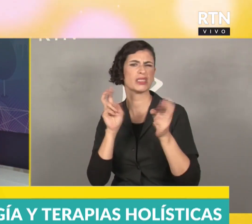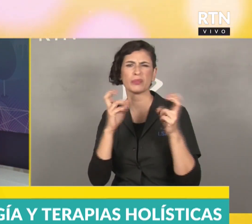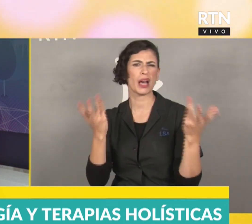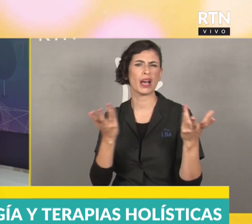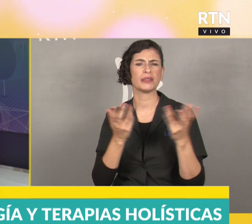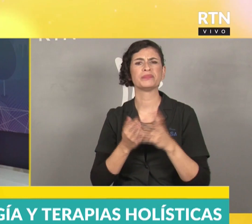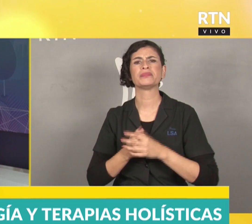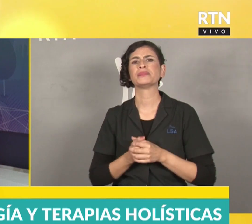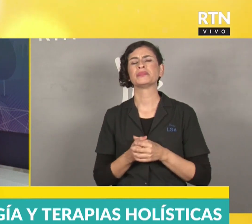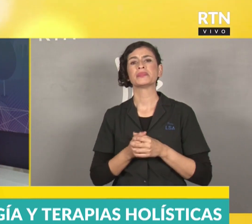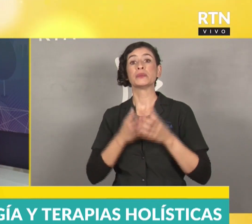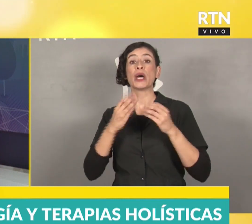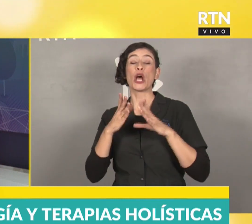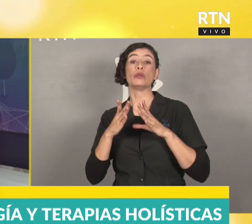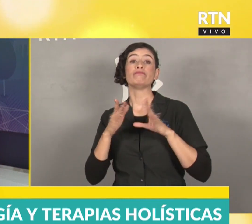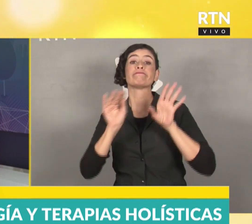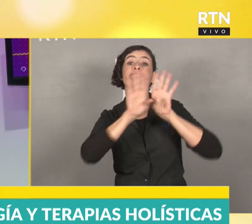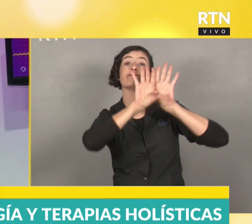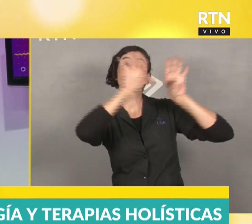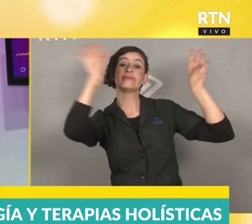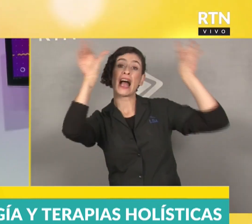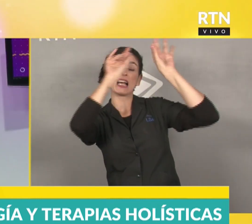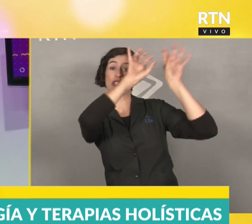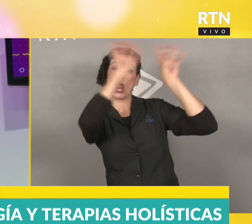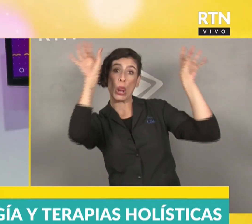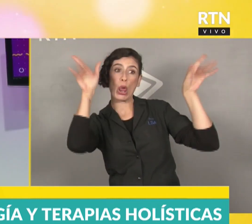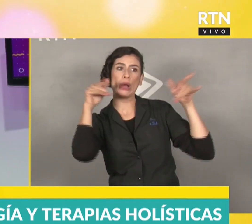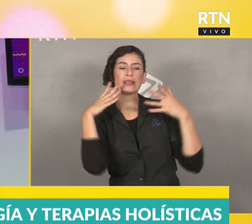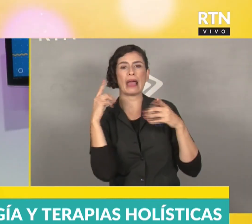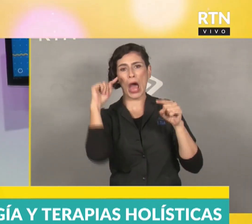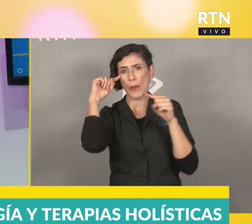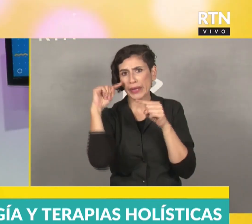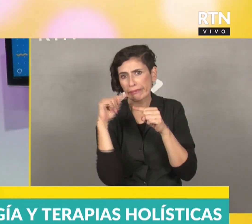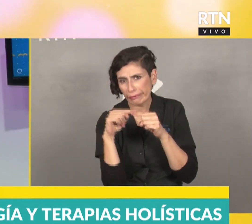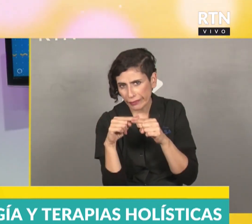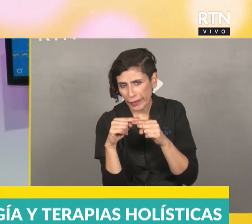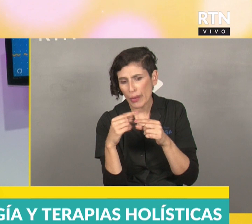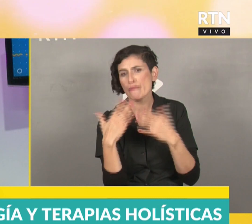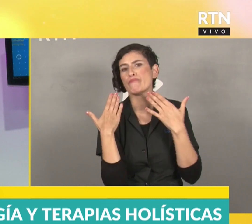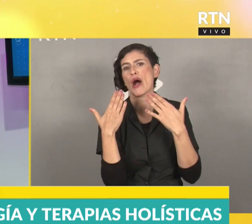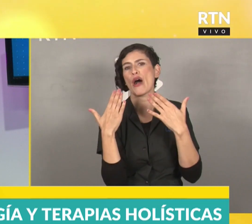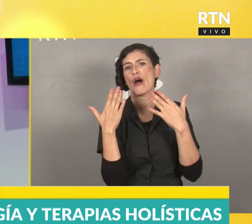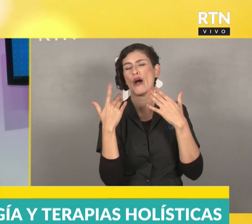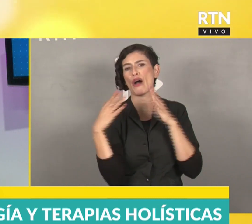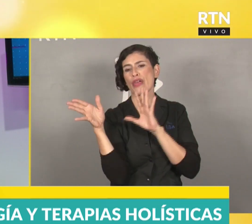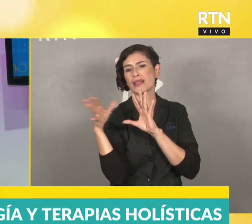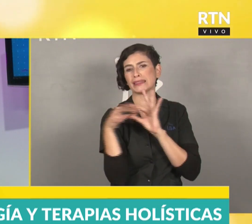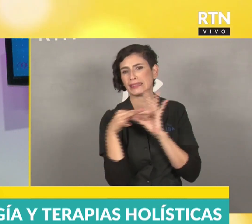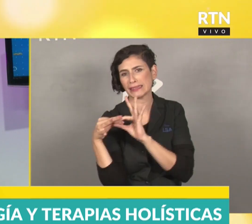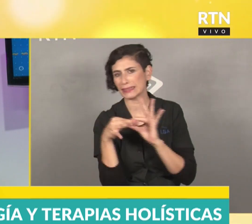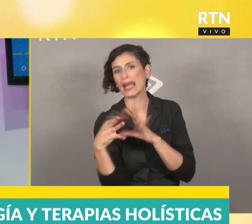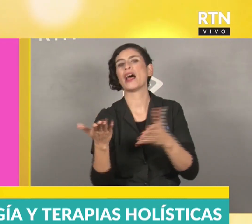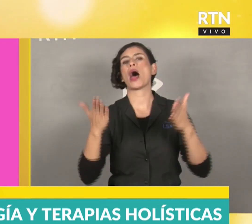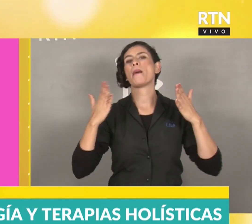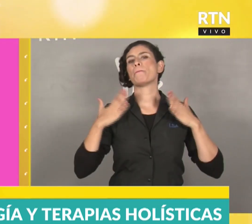la astrología lo que pretende o lo que ha pretendido a lo largo de los años es establecer una relación entre los seres